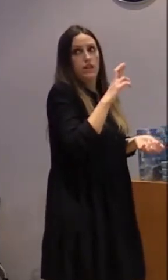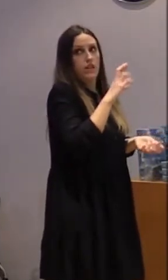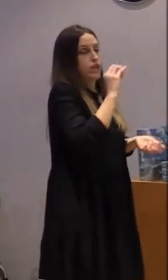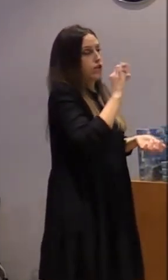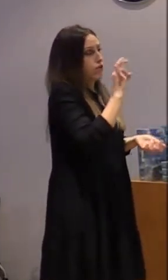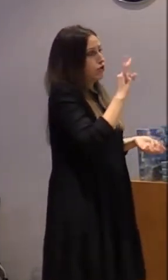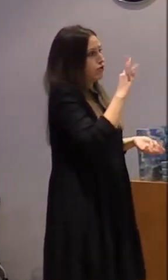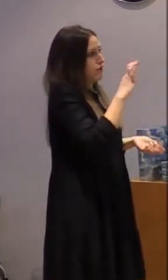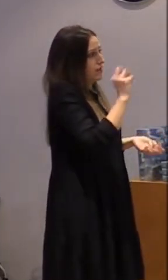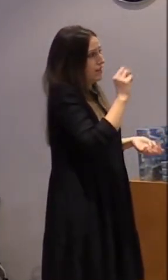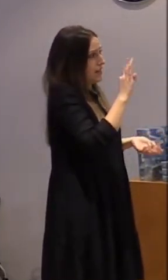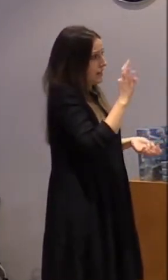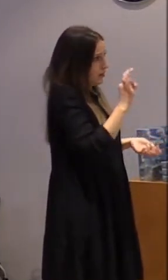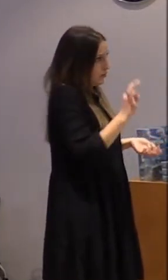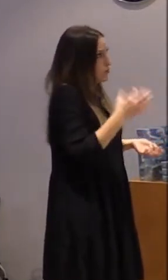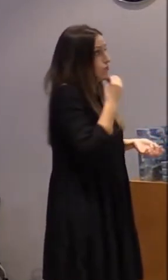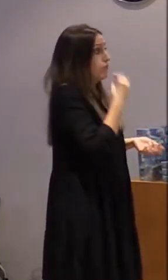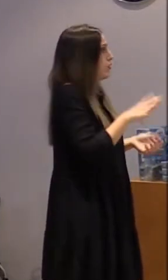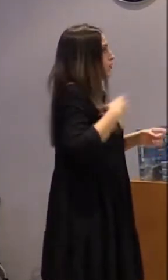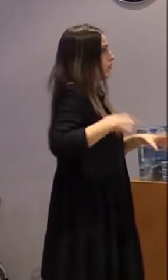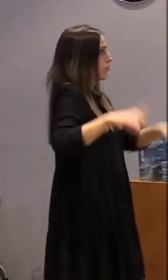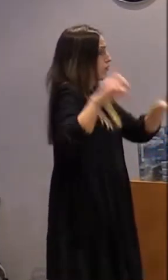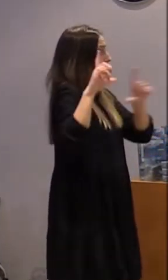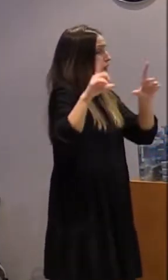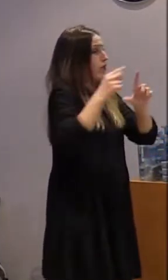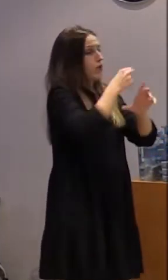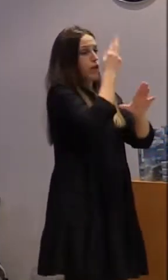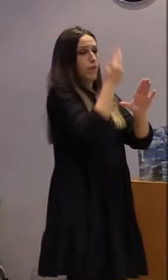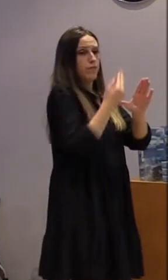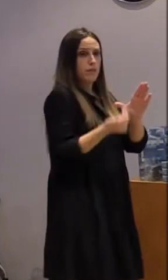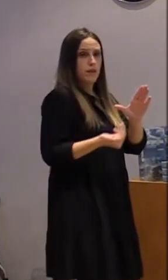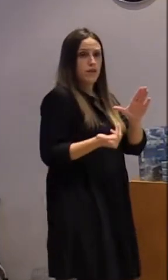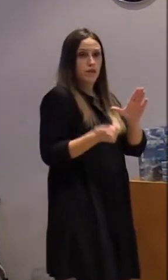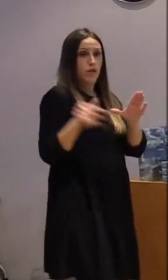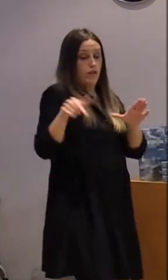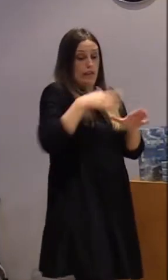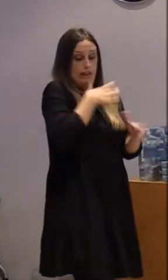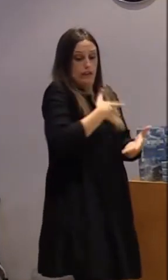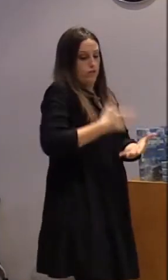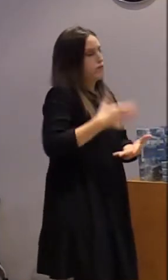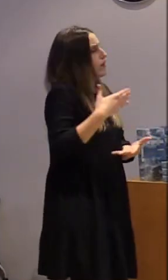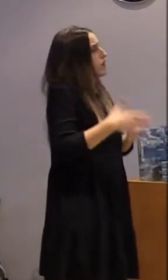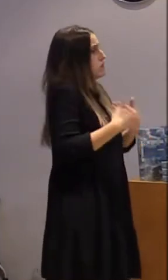cirrostratus. Bueno, un cuadro, en este caso, un pintor actual, moderno, Estados Unidos, ¿no?